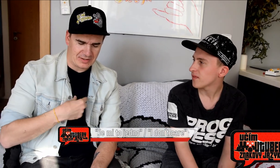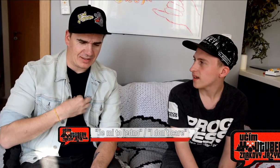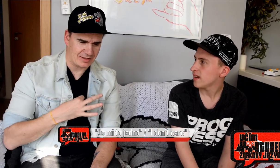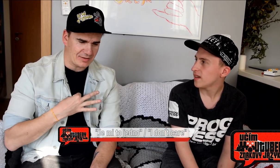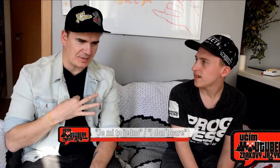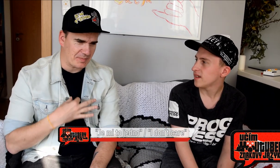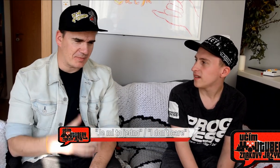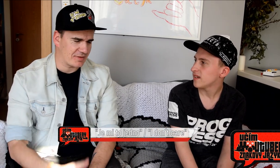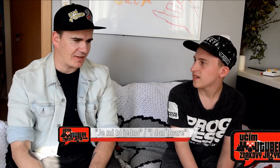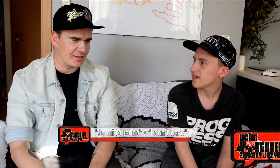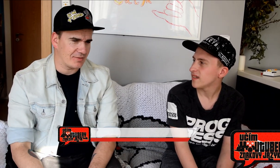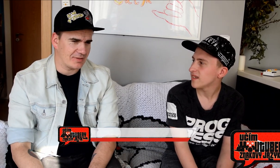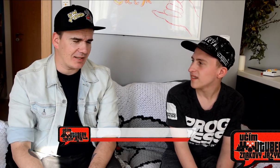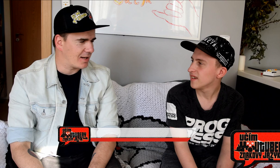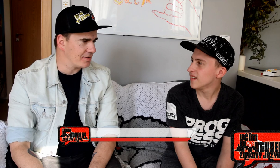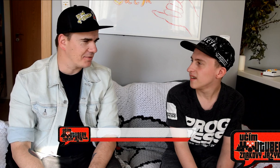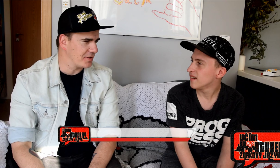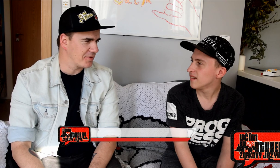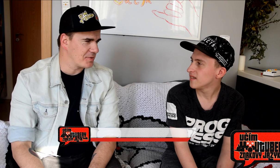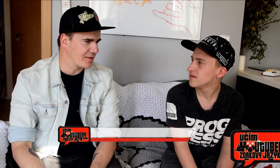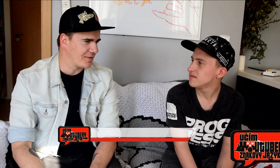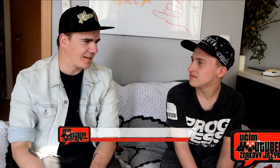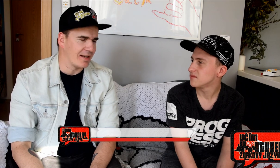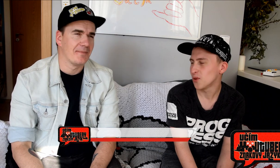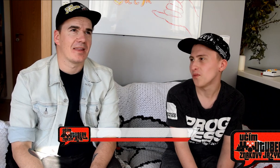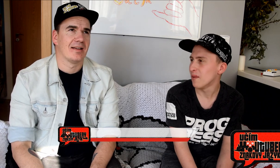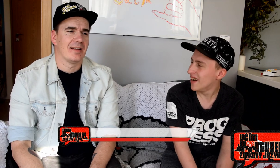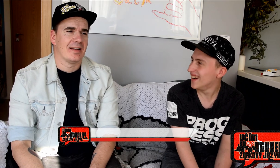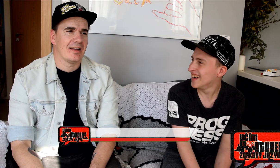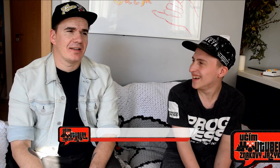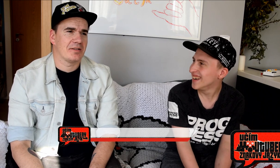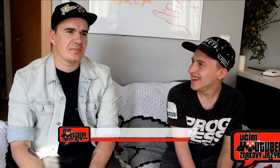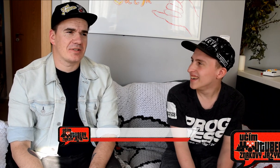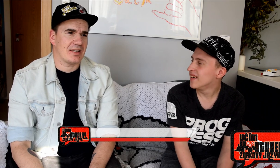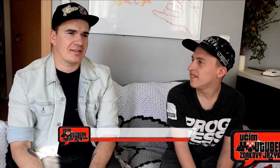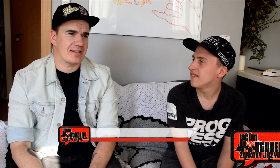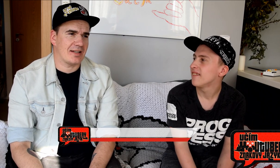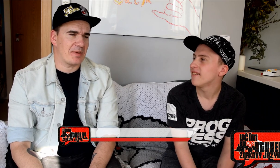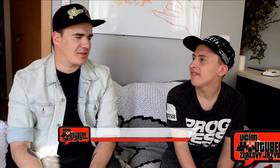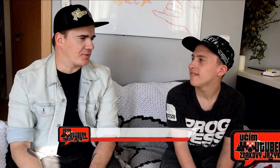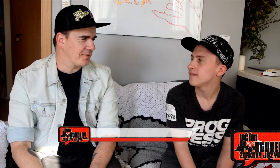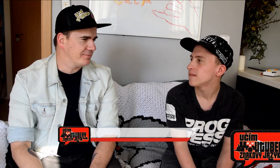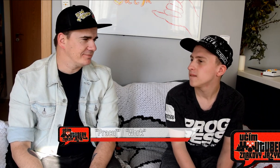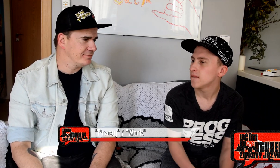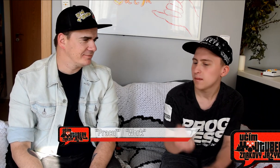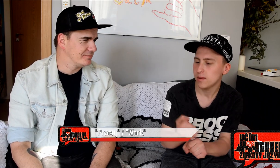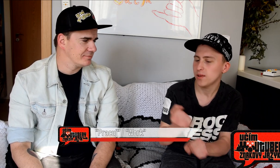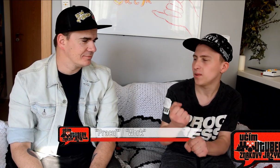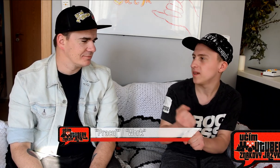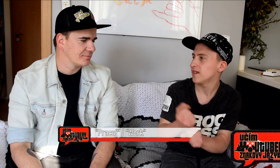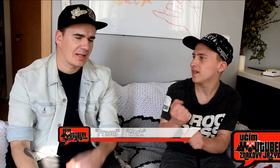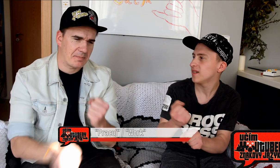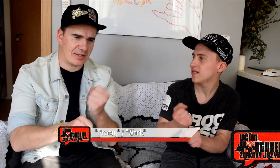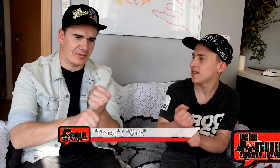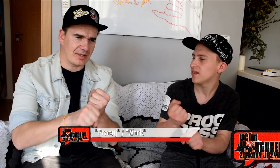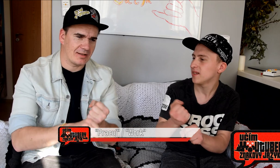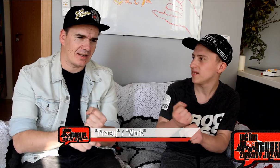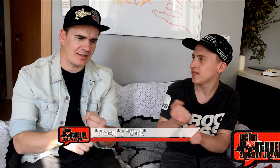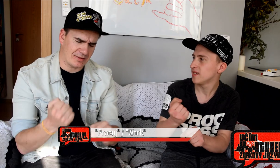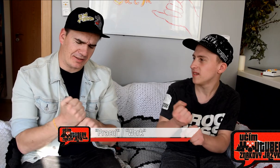Je mi to jedno, to by mi pak mohl zvládnout i Adolf, doufám, že ty zvládne. Doufám. Dobře, jak se řekne, pracuj. Pracuj. A není tohle spíš